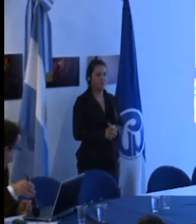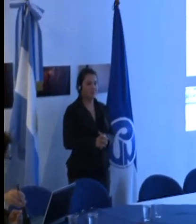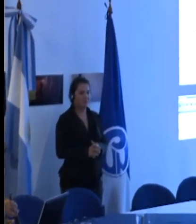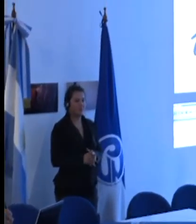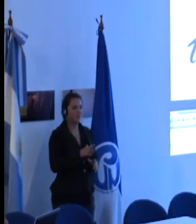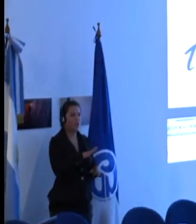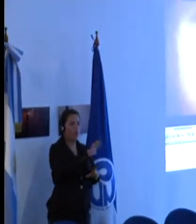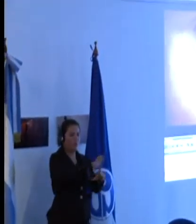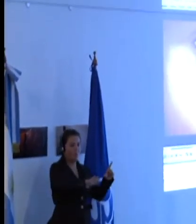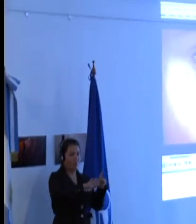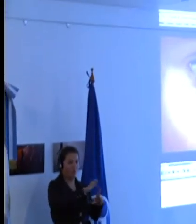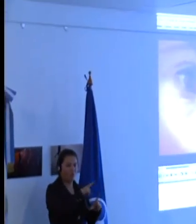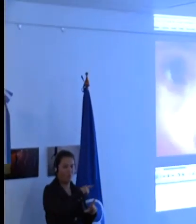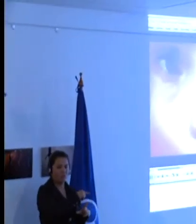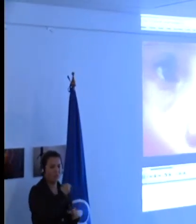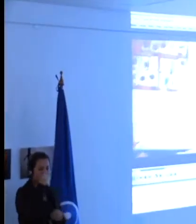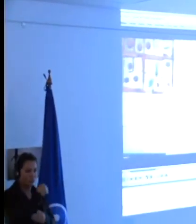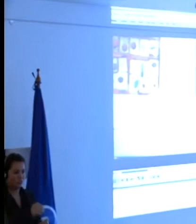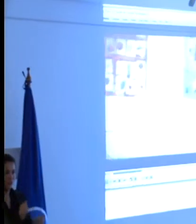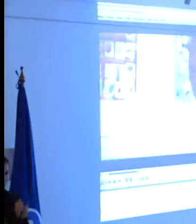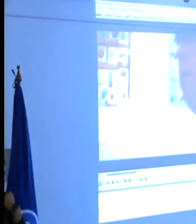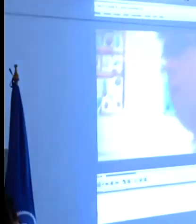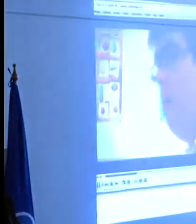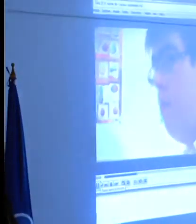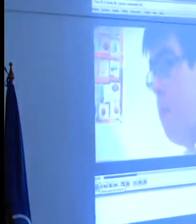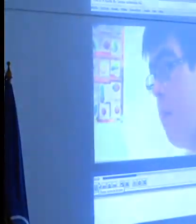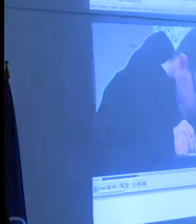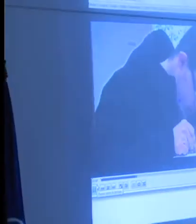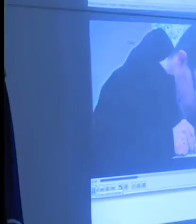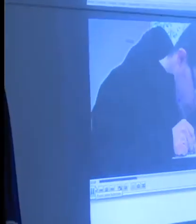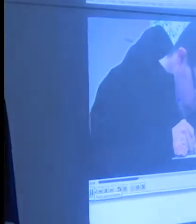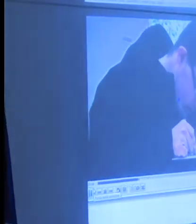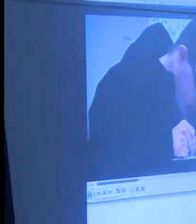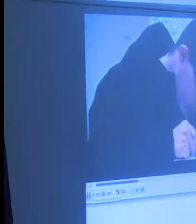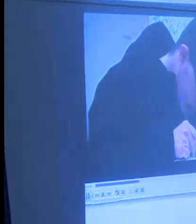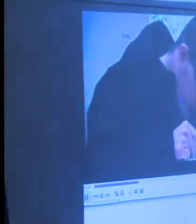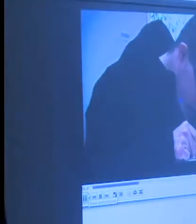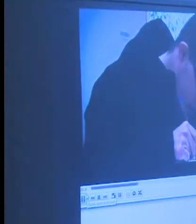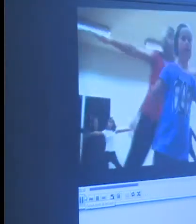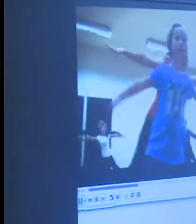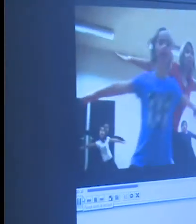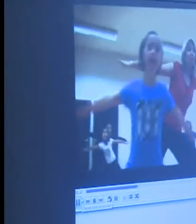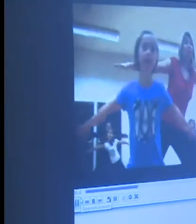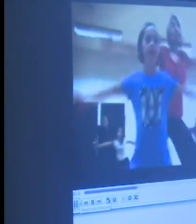realizado sobre niños con síndrome de Down síndrome